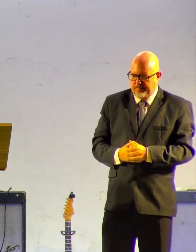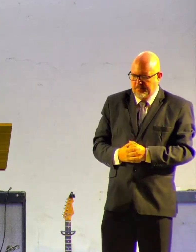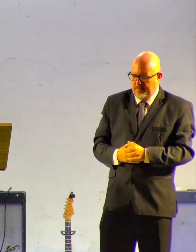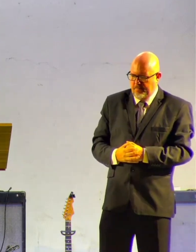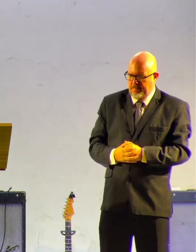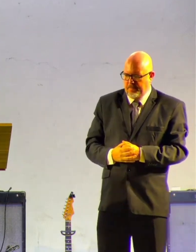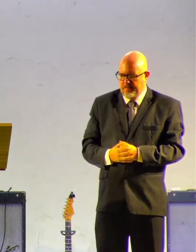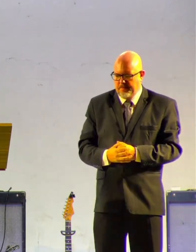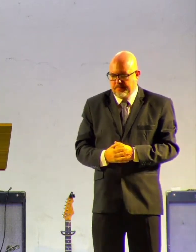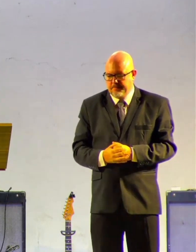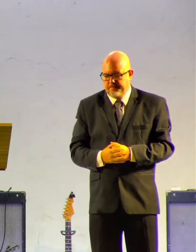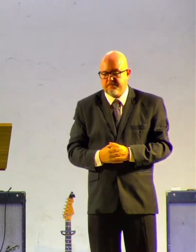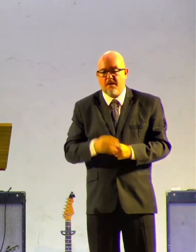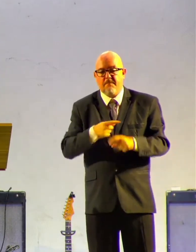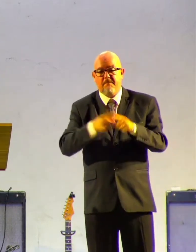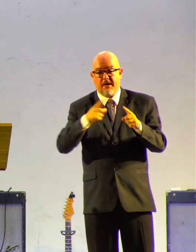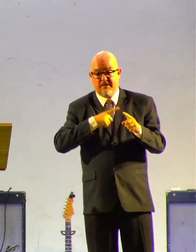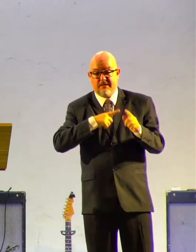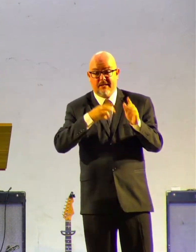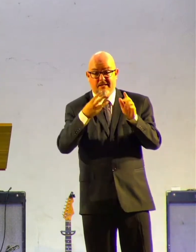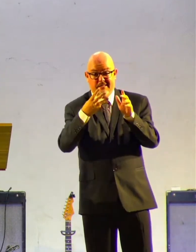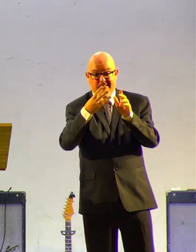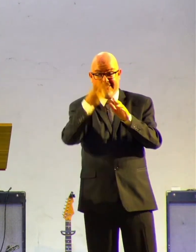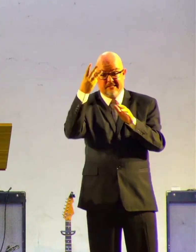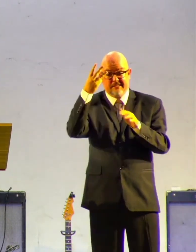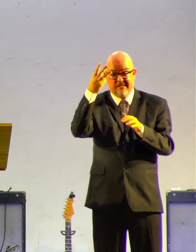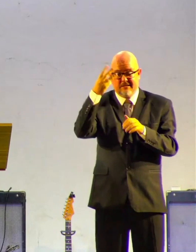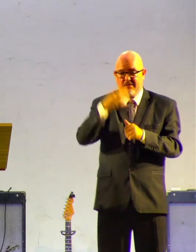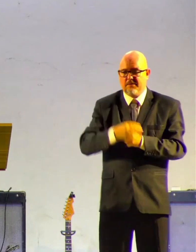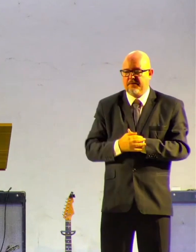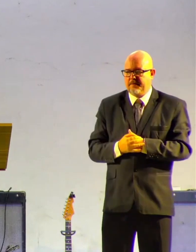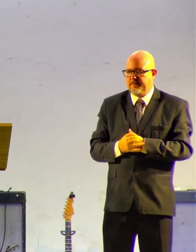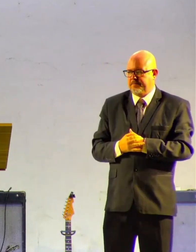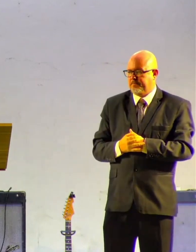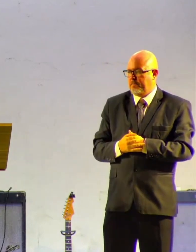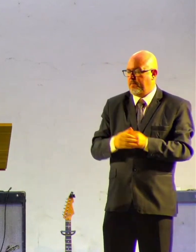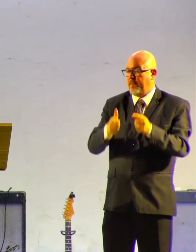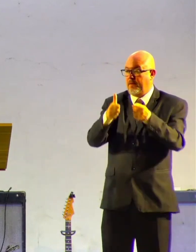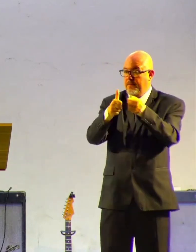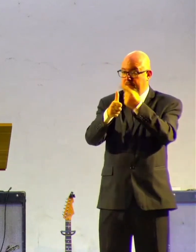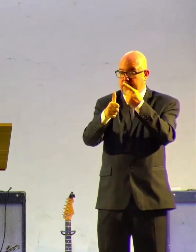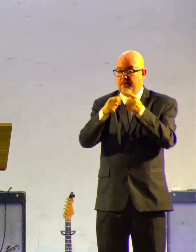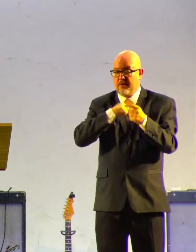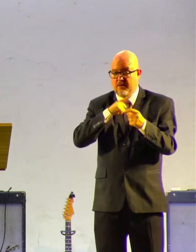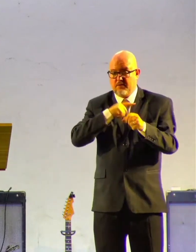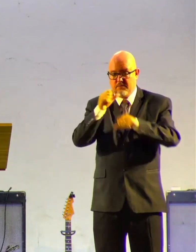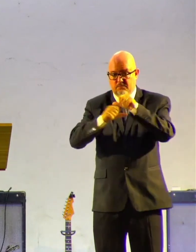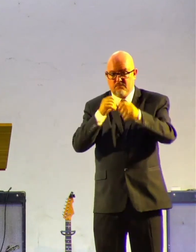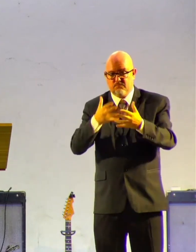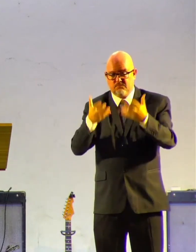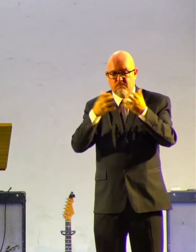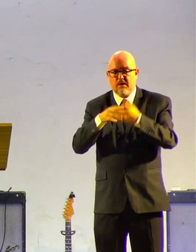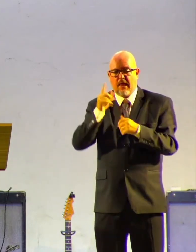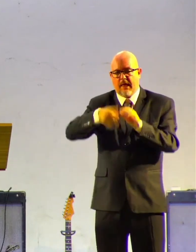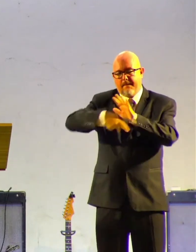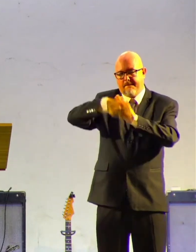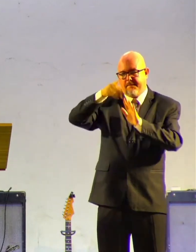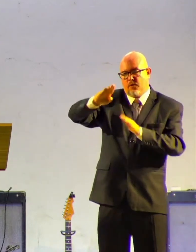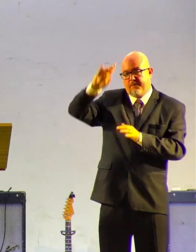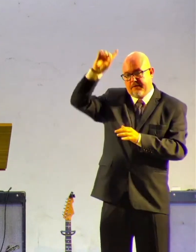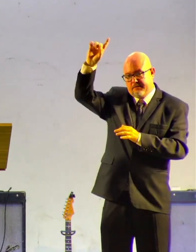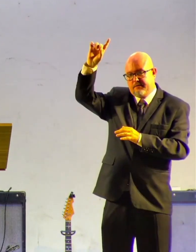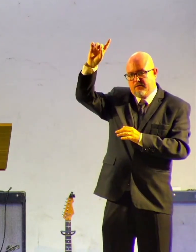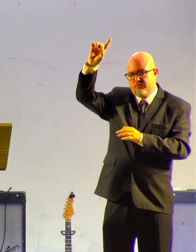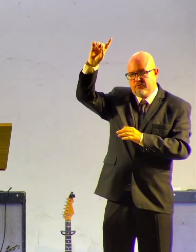Mas meus amados, eu quero trazer uma terceira verdade nesse texto. Primeiro, é que o avivamento é uma promessa de